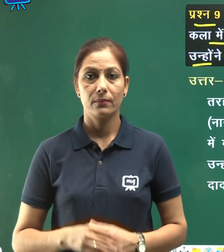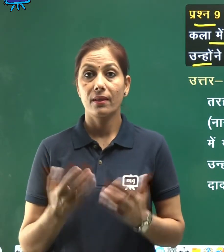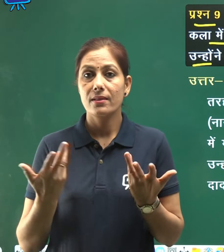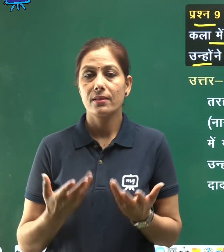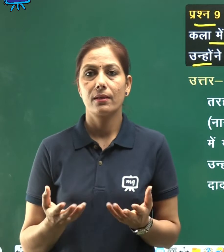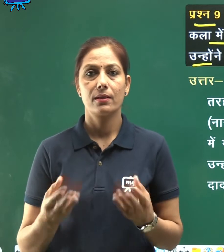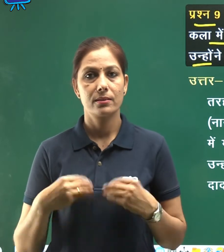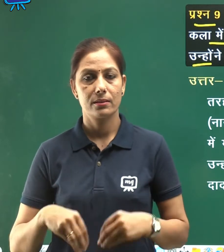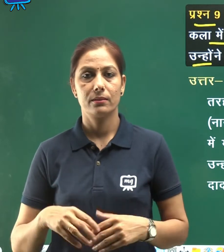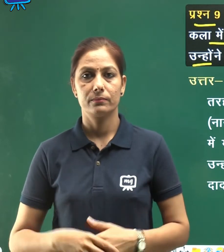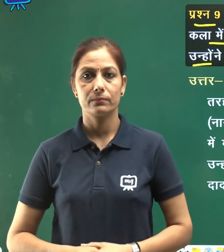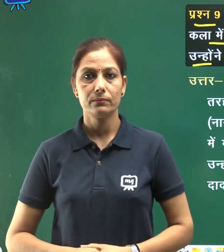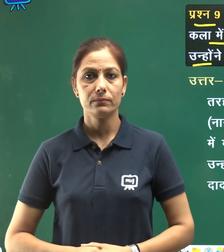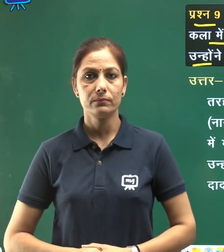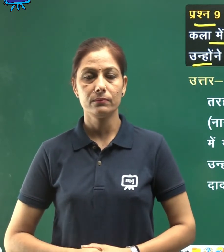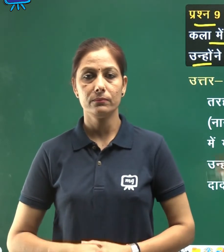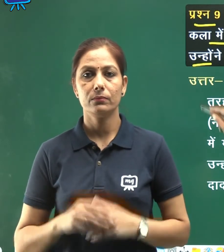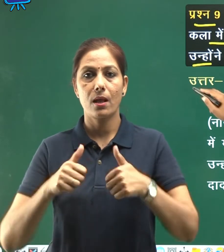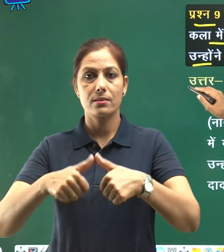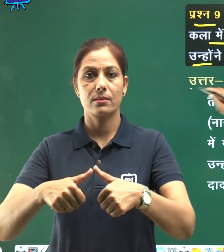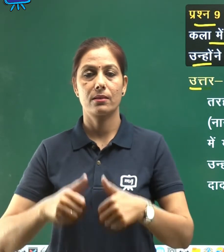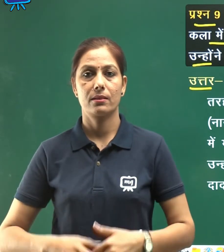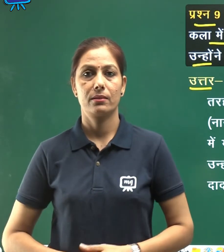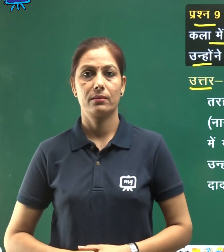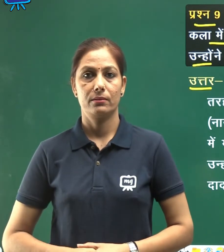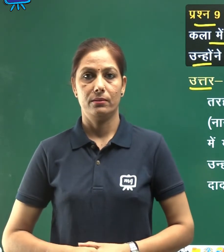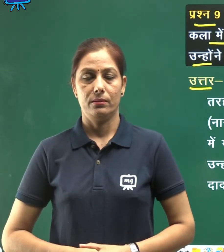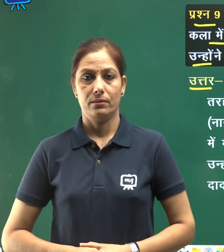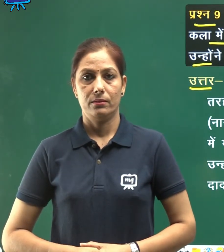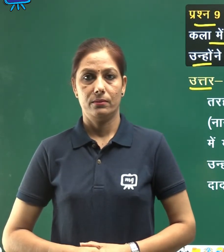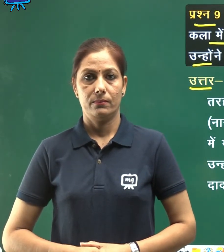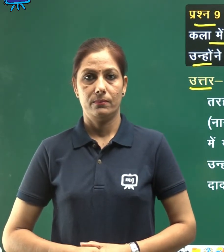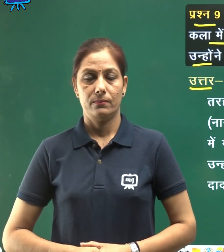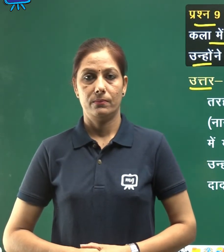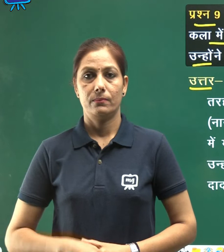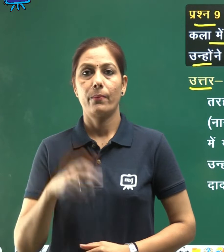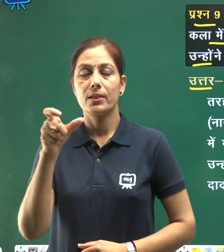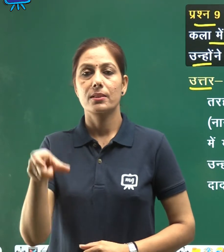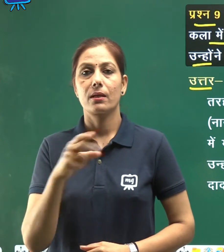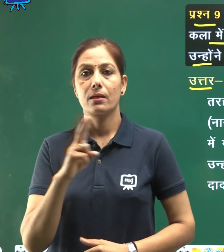कैसे हासिल की? उत्तर है, मियां नसीरुद्दीन